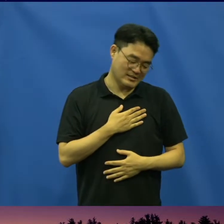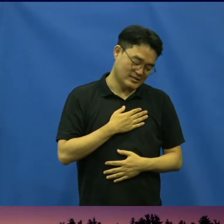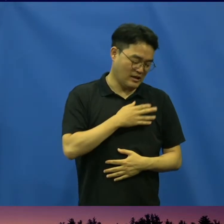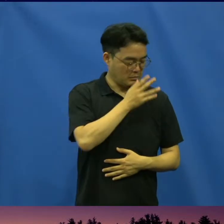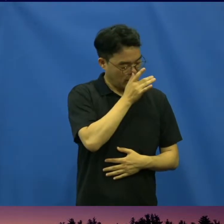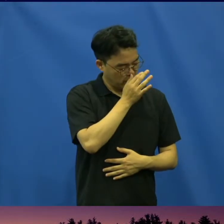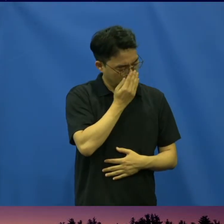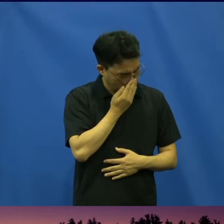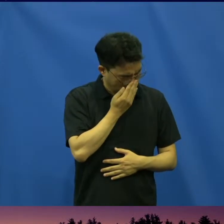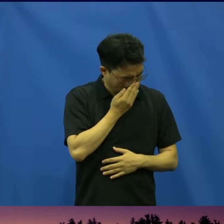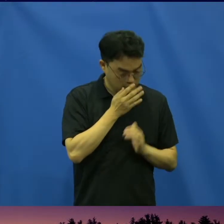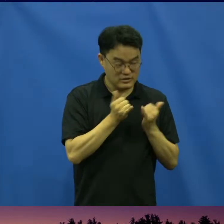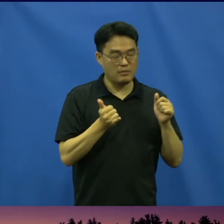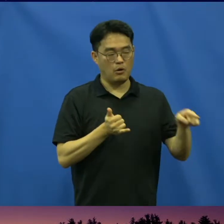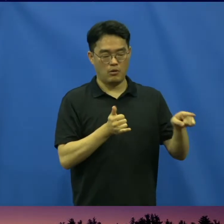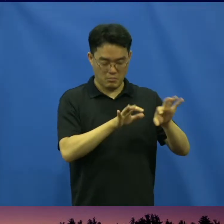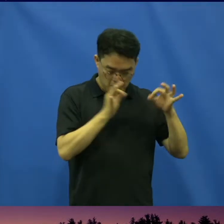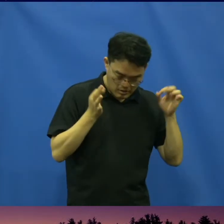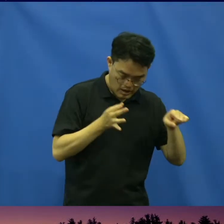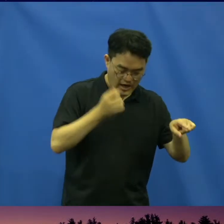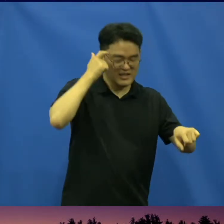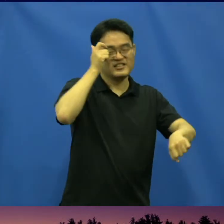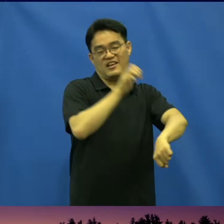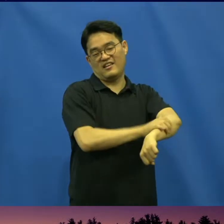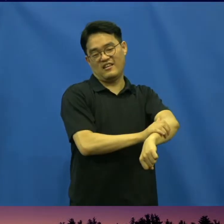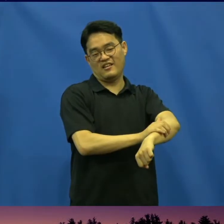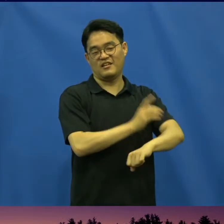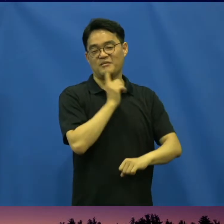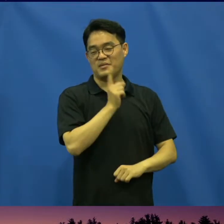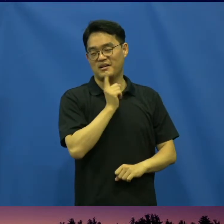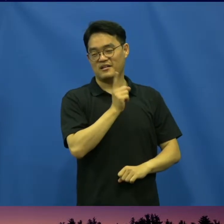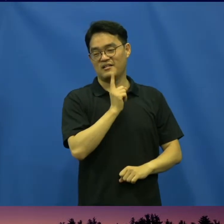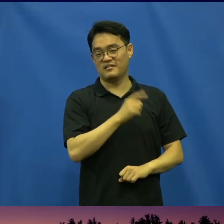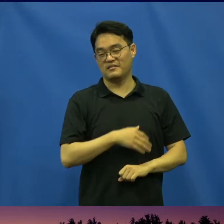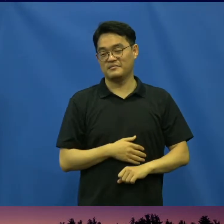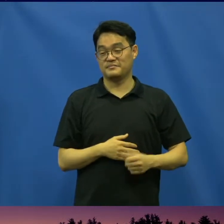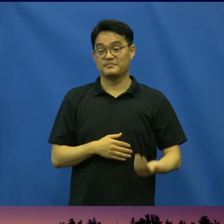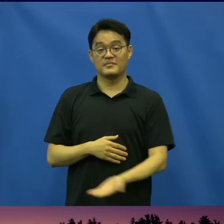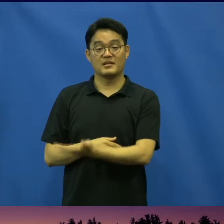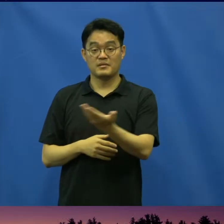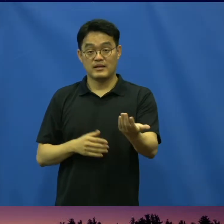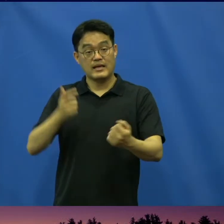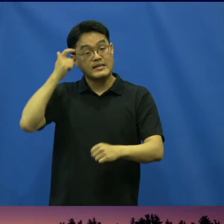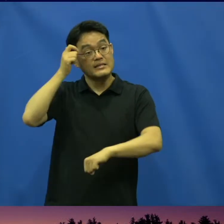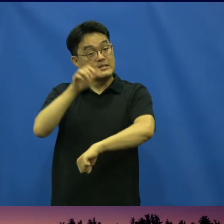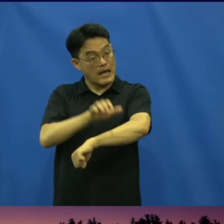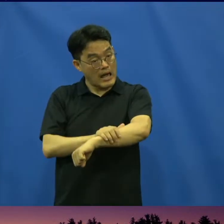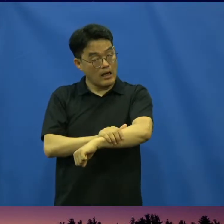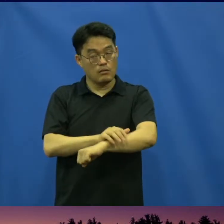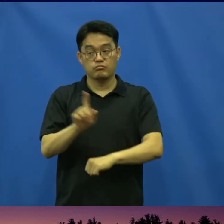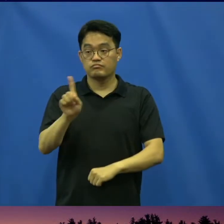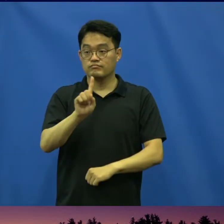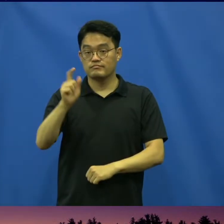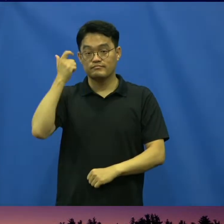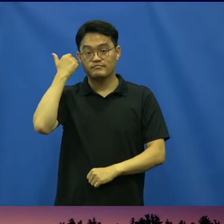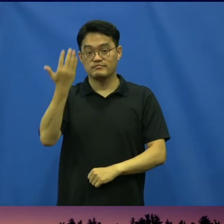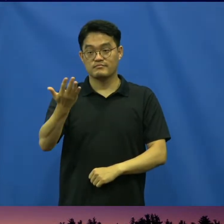거죠. 위성. 이 지혜가 뭐냐. 참 중요해요. 정말 중요해요. 정말.